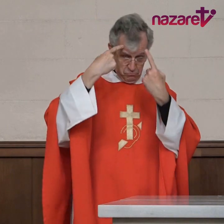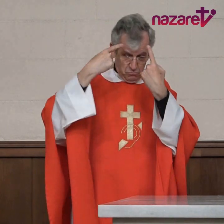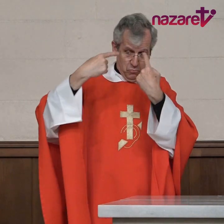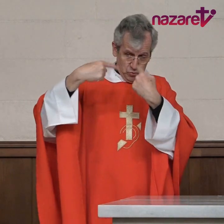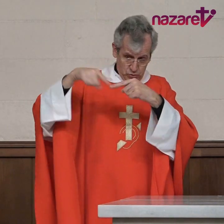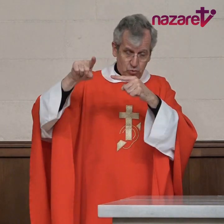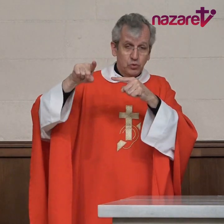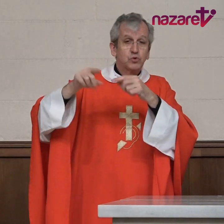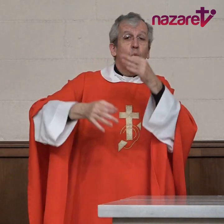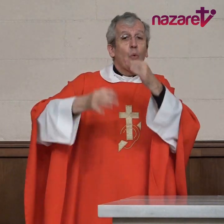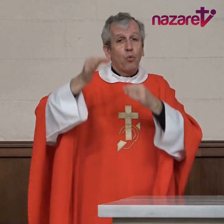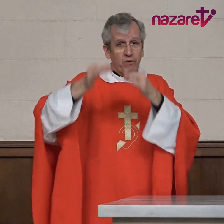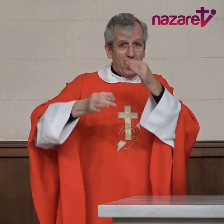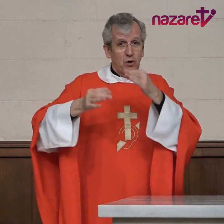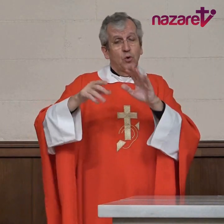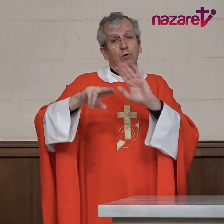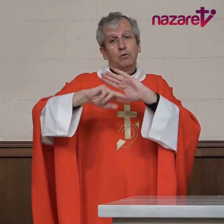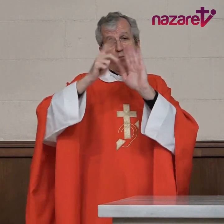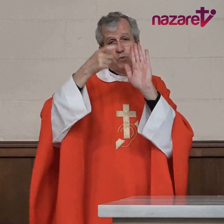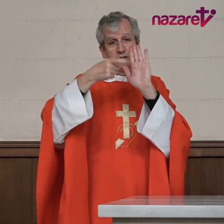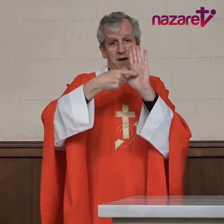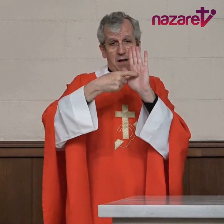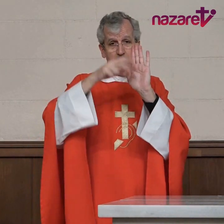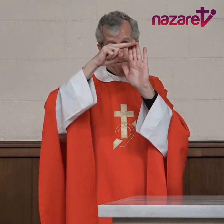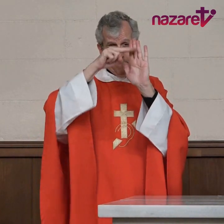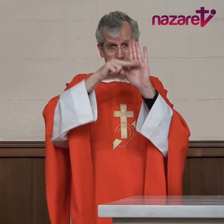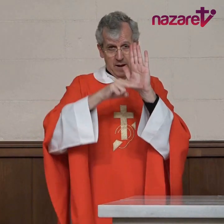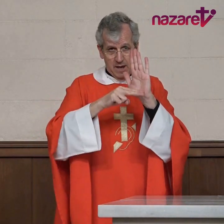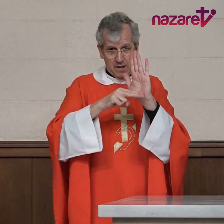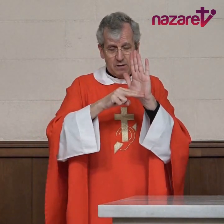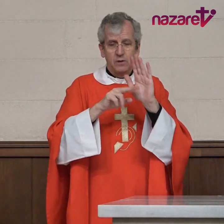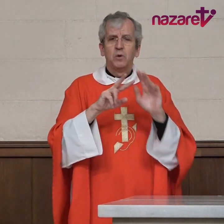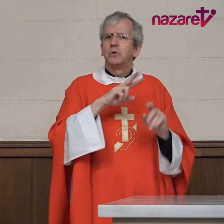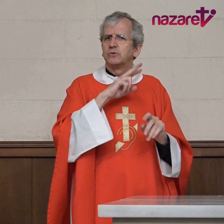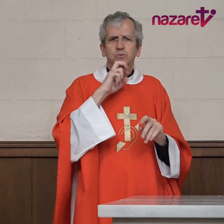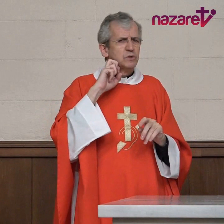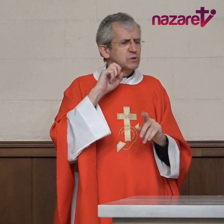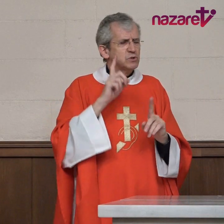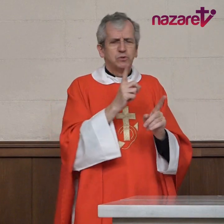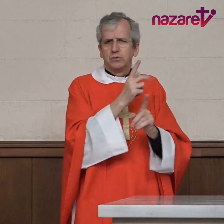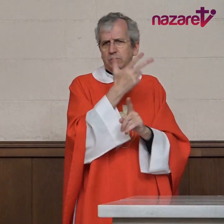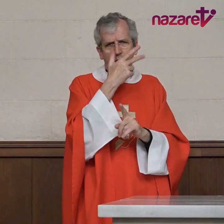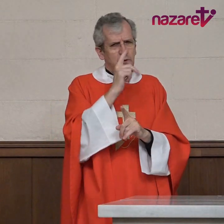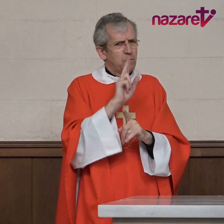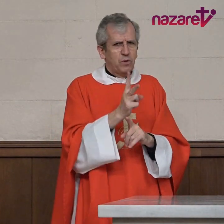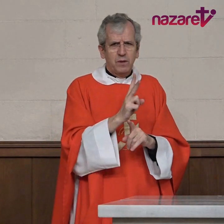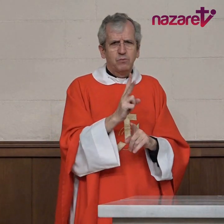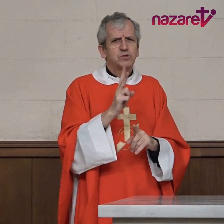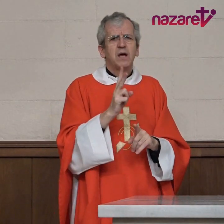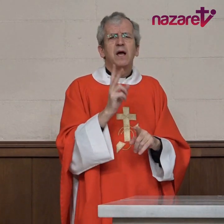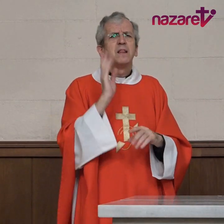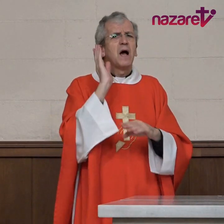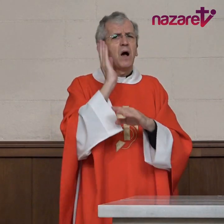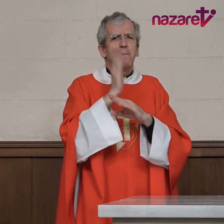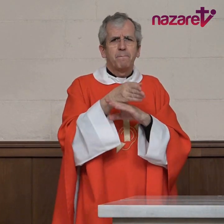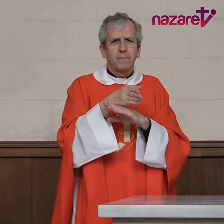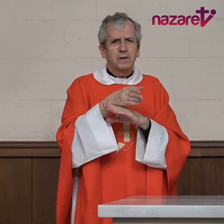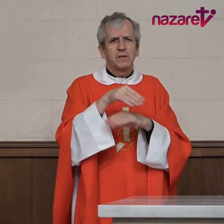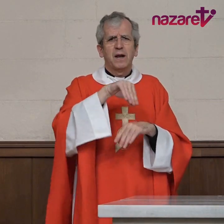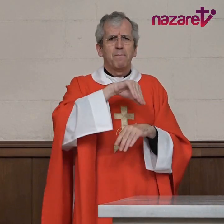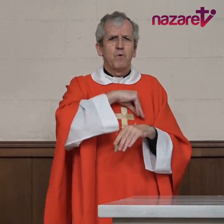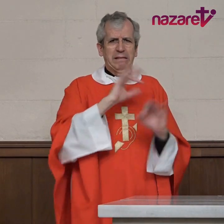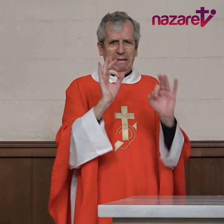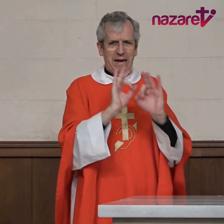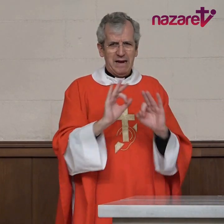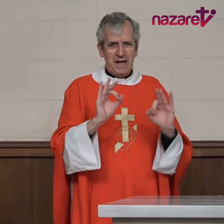vosotros y juzgadlo según vuestra ley. Los judíos le dijeron: No estamos autorizados para dar muerte a nadie.